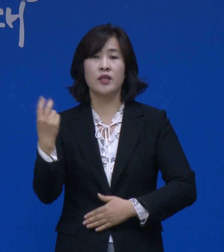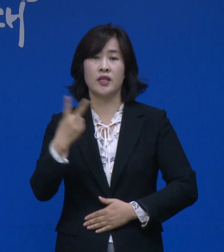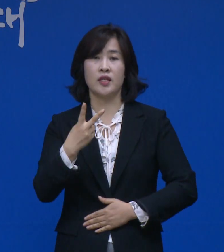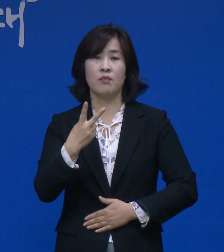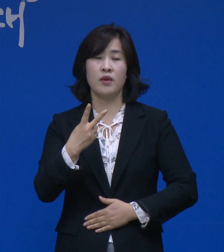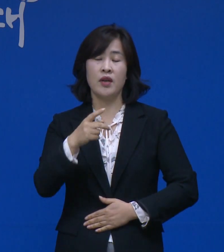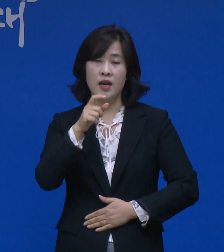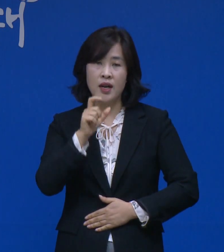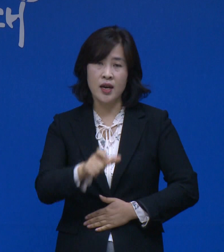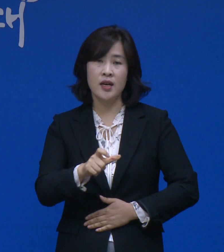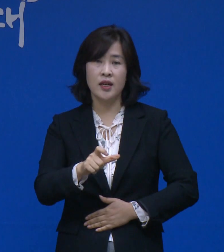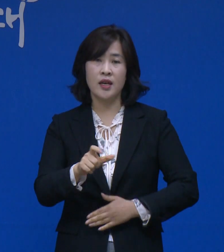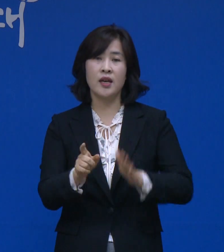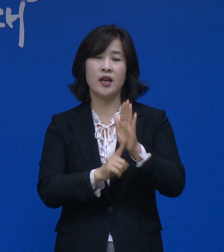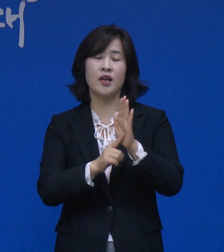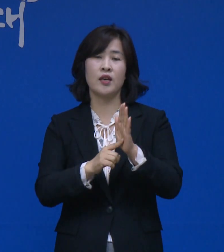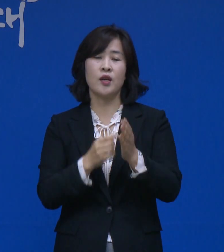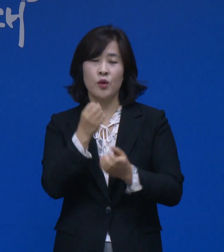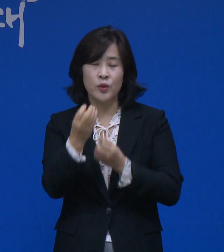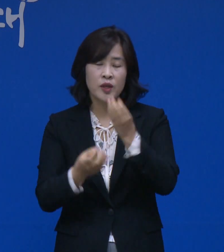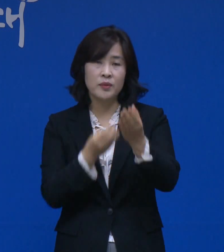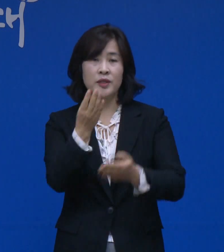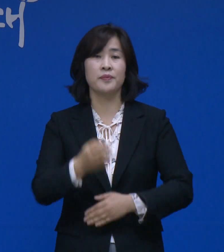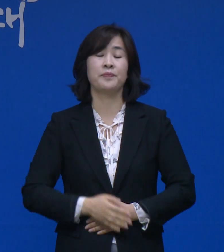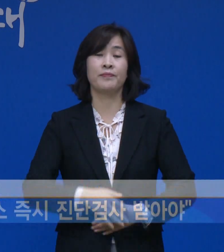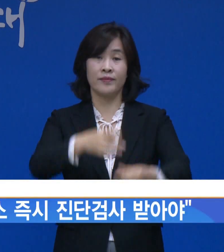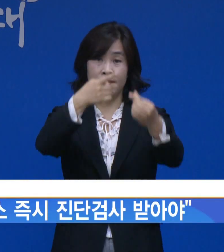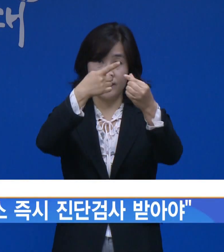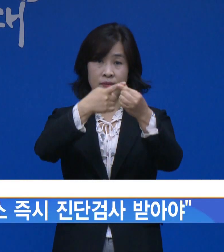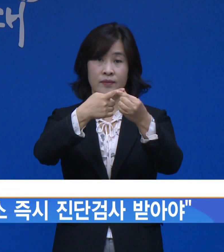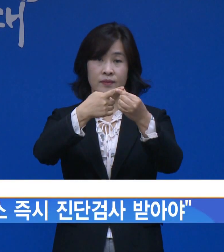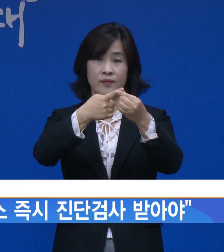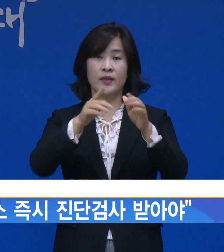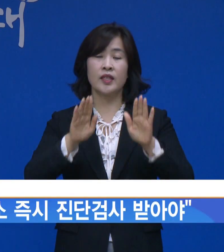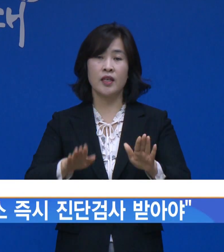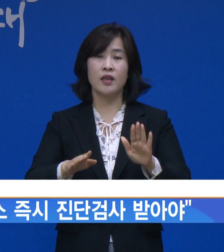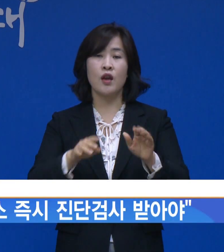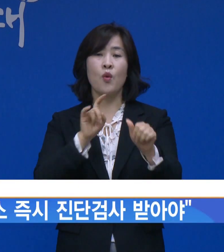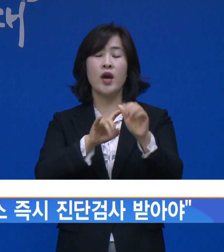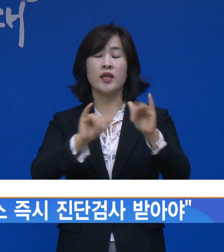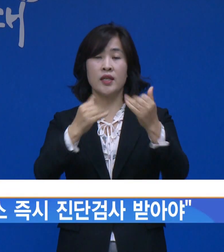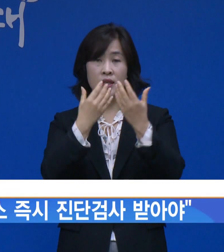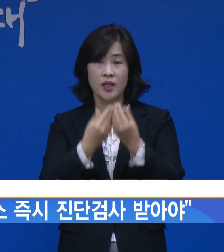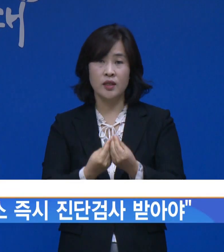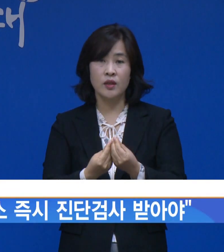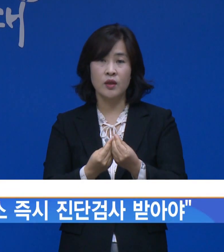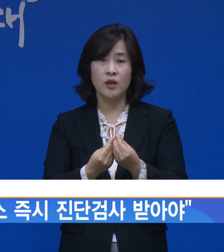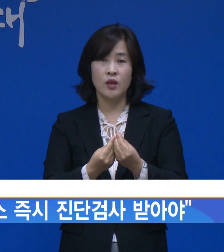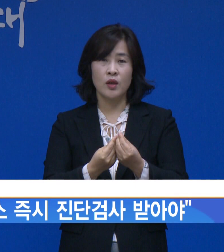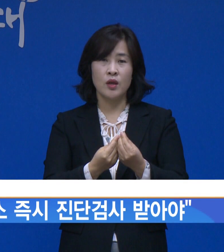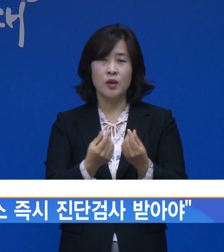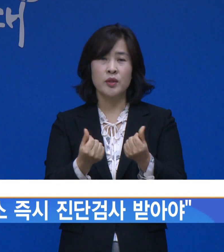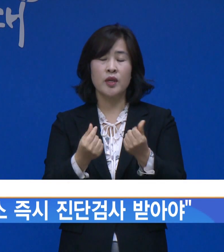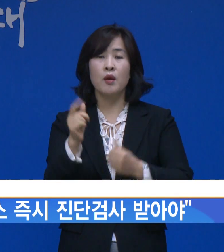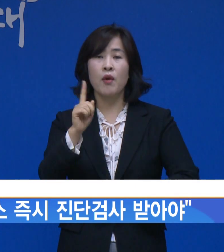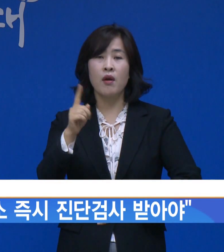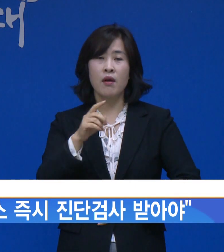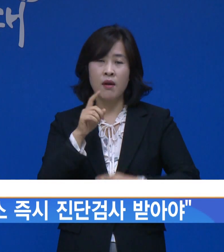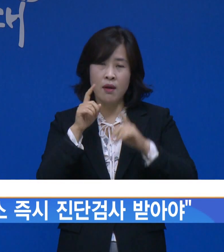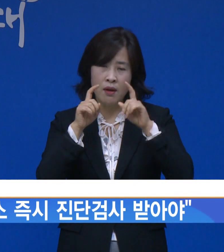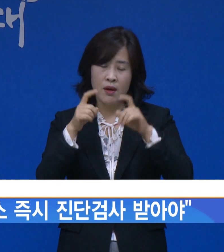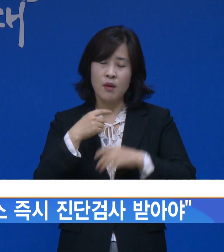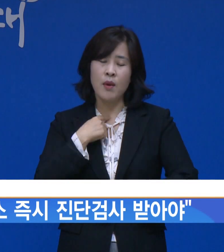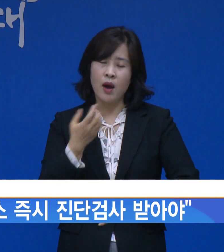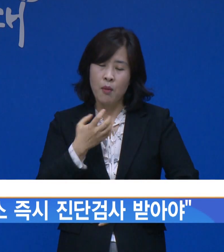한번 간곡히 호소드립니다. 첫째, 최근 확진 사례의 공통점은 의심